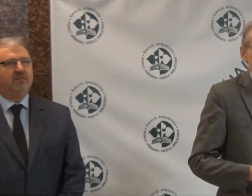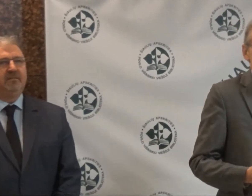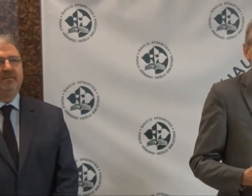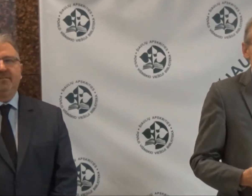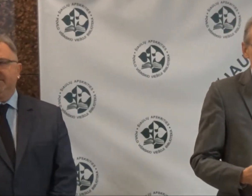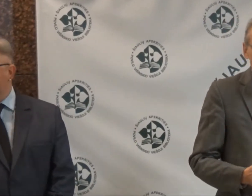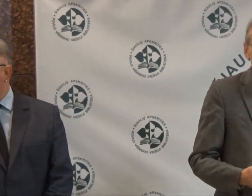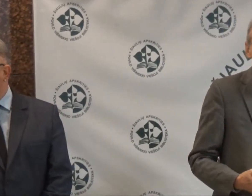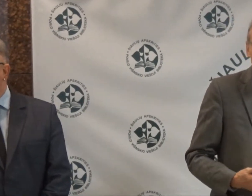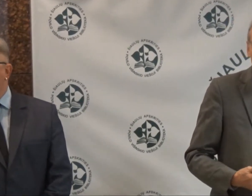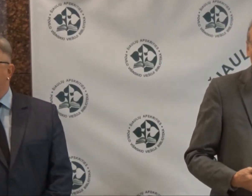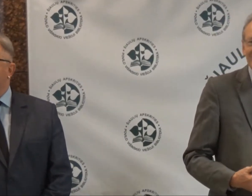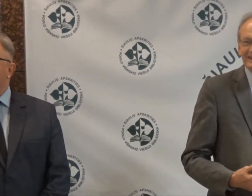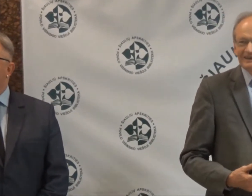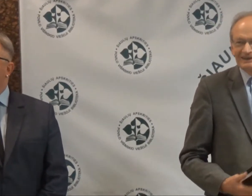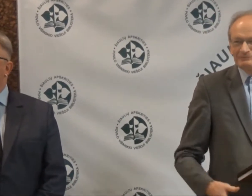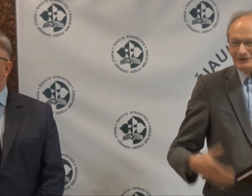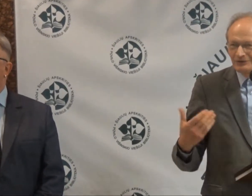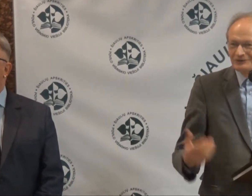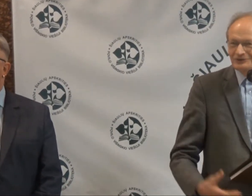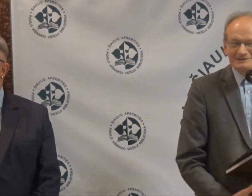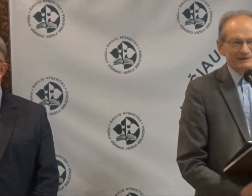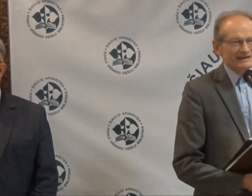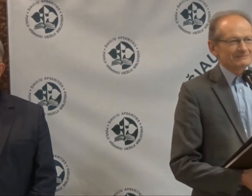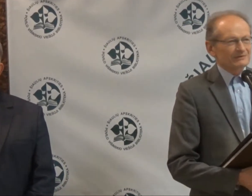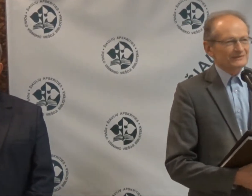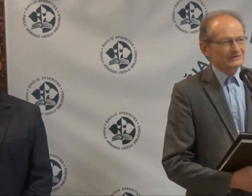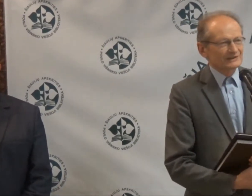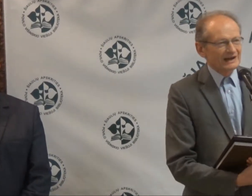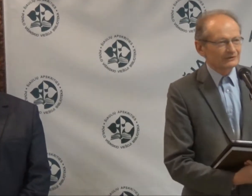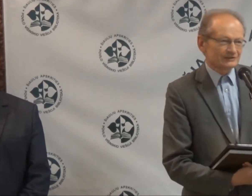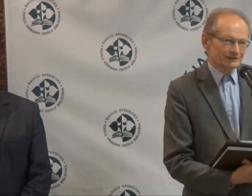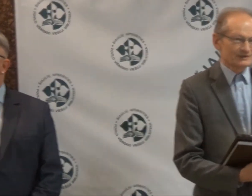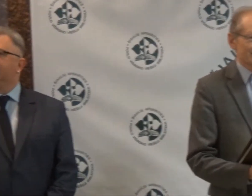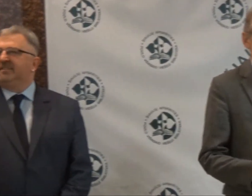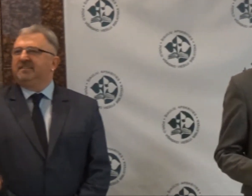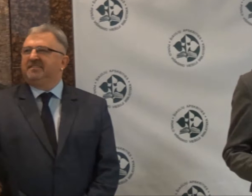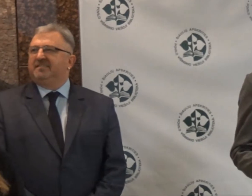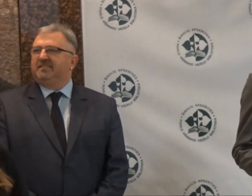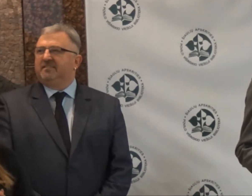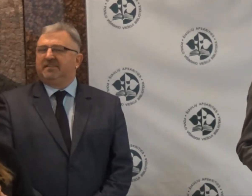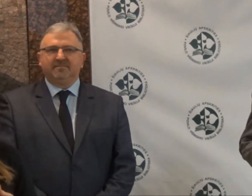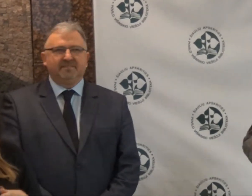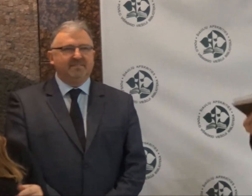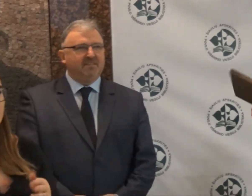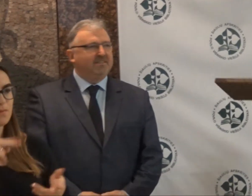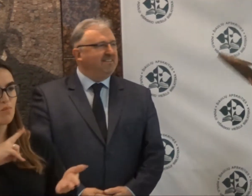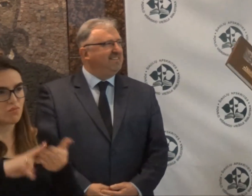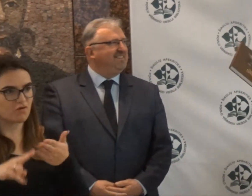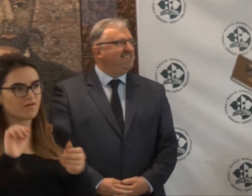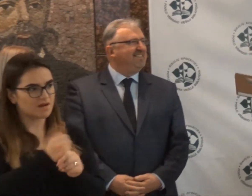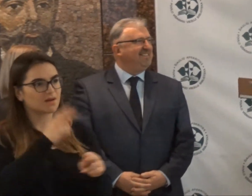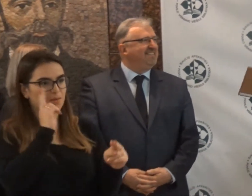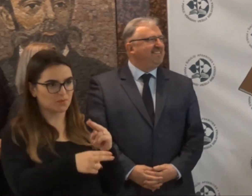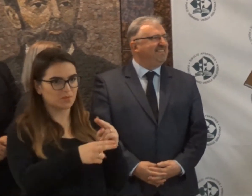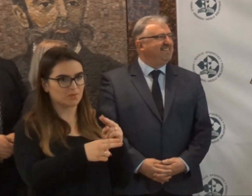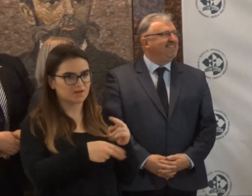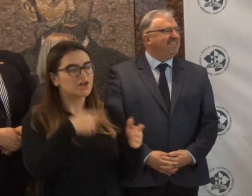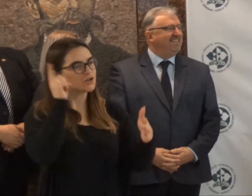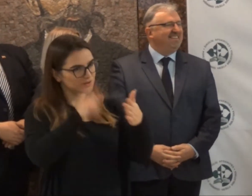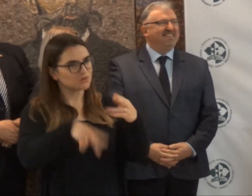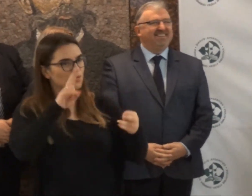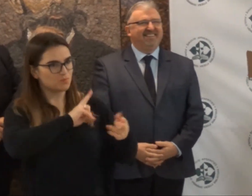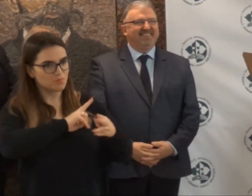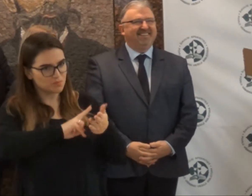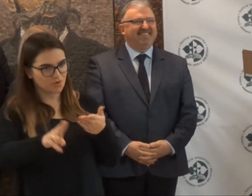Įtartinai žiūriu į visus balsavimus, manau, kad turi spręsti profesionalų, tikiuosi, kad taip ir buvo. Nu, pasižiūrėkite, gal iš